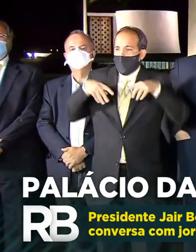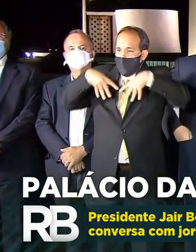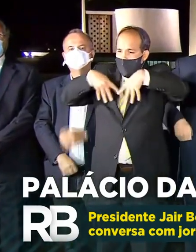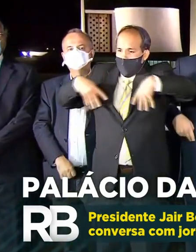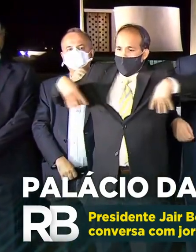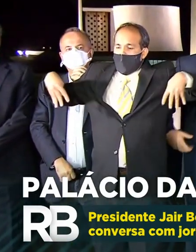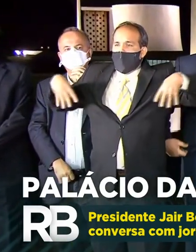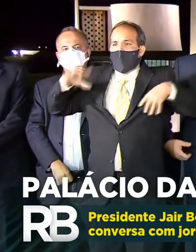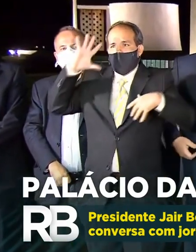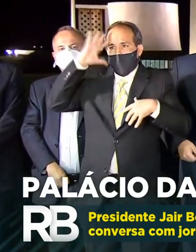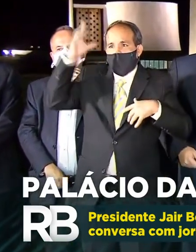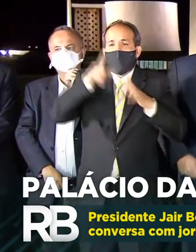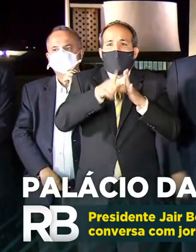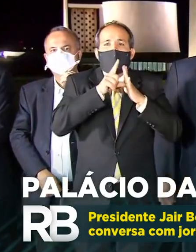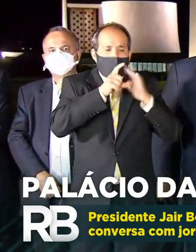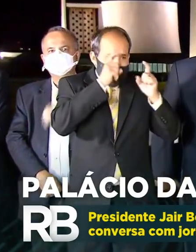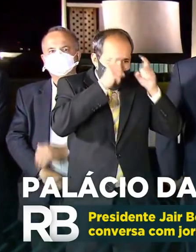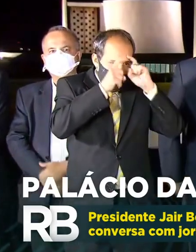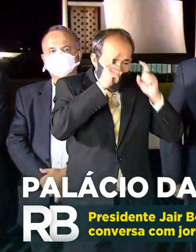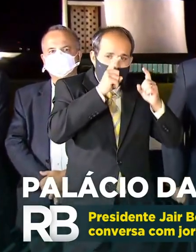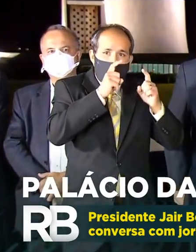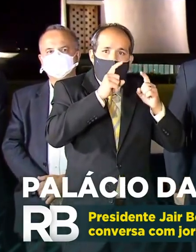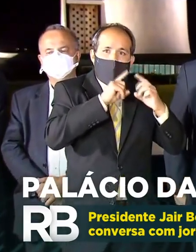resolvemos então, com essa reunião,